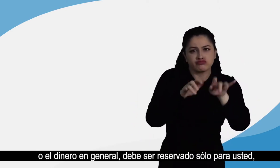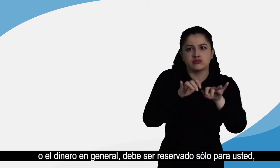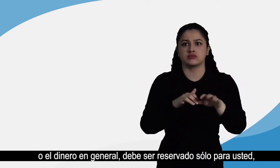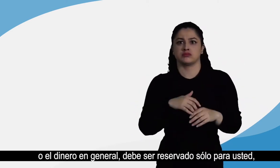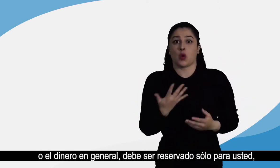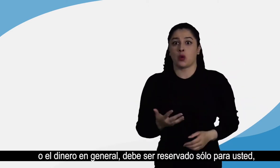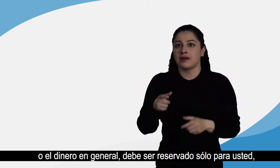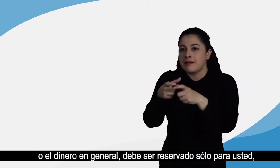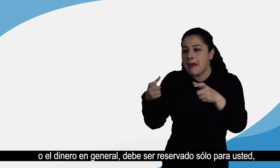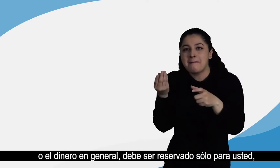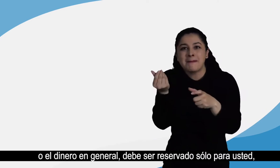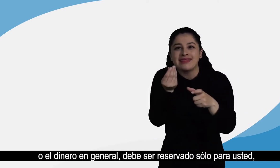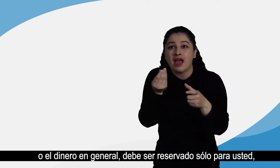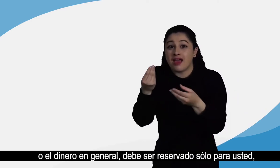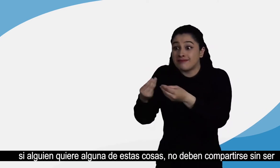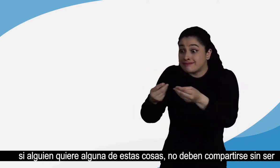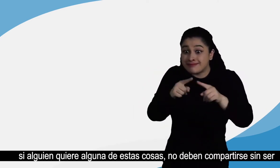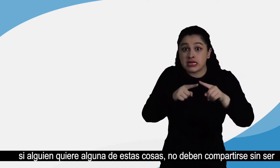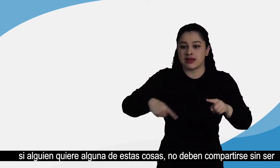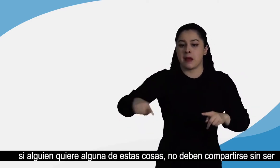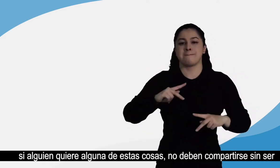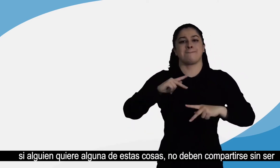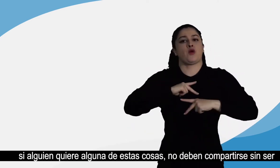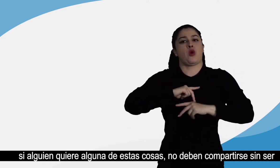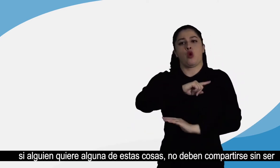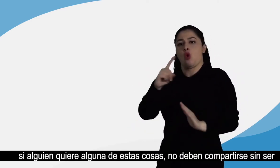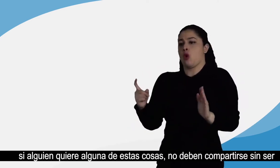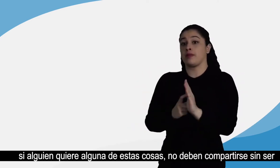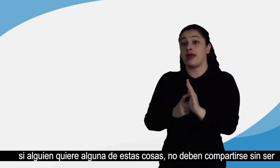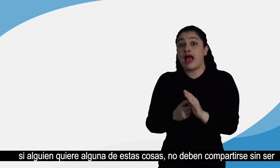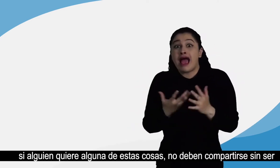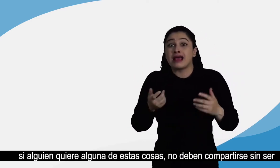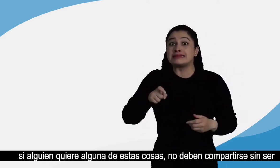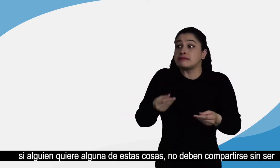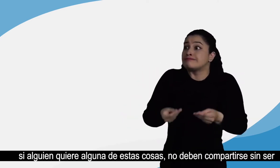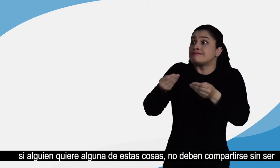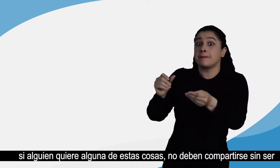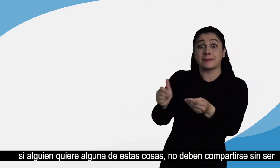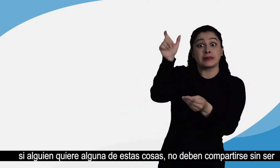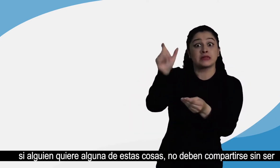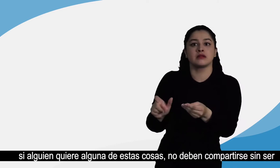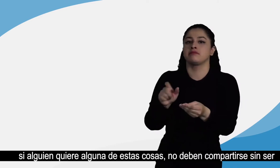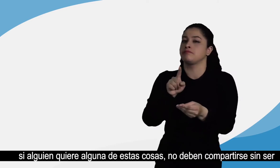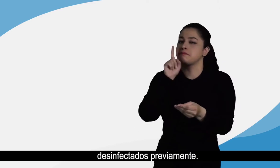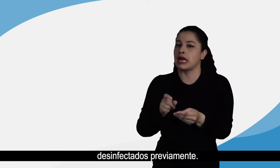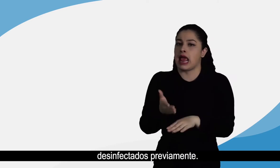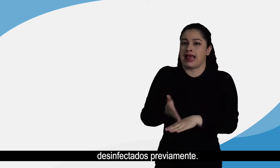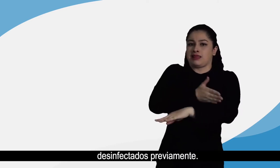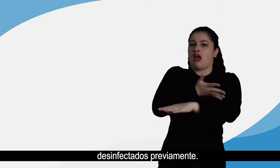reservado solo para usted Si alguien quiere alguna de estas cosas No debe compartirse sin ser desinfectados